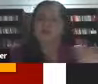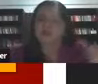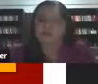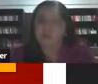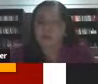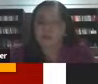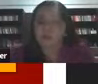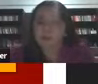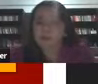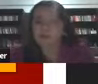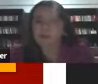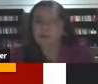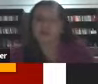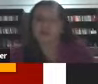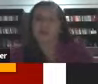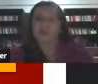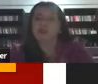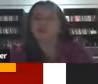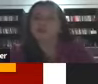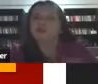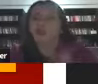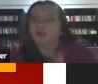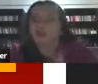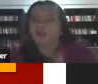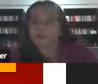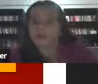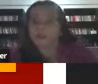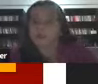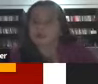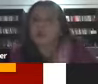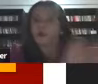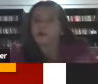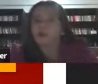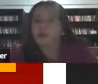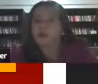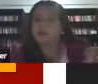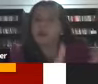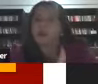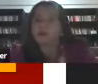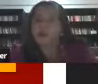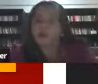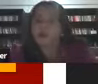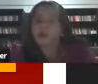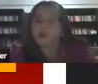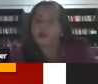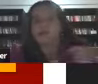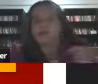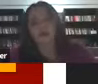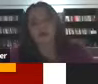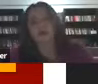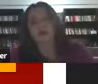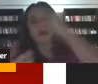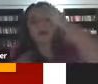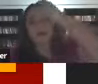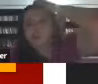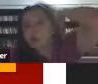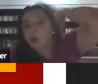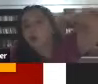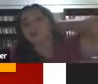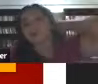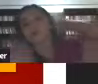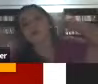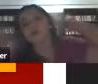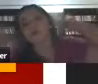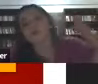instâncias de participação popular, que a gente chama institucionalizadas no SUS, conselhos e conferências de saúde, mas não só,